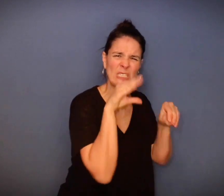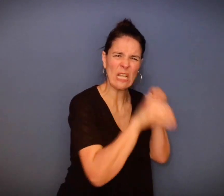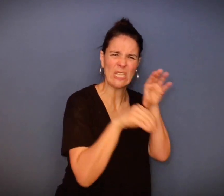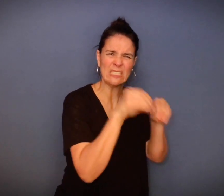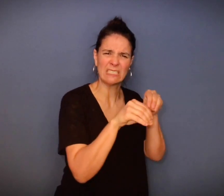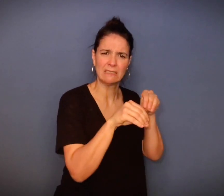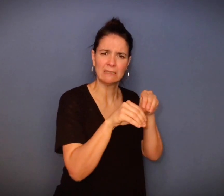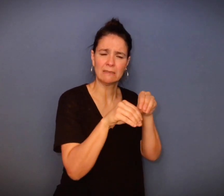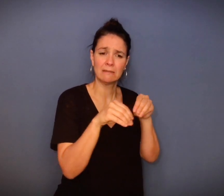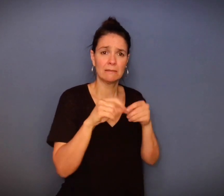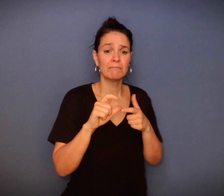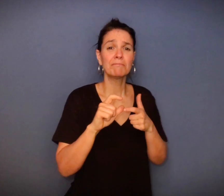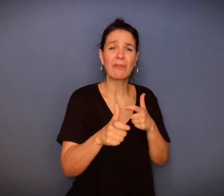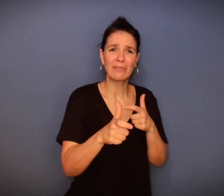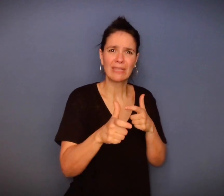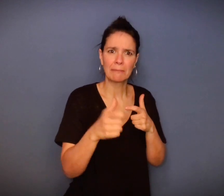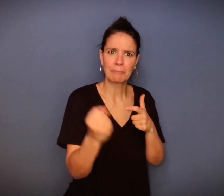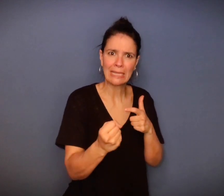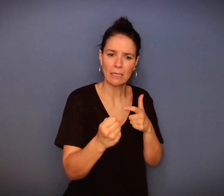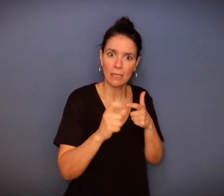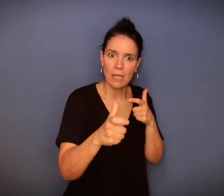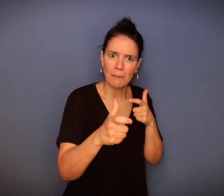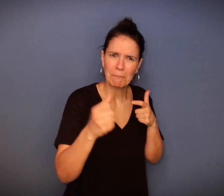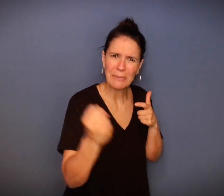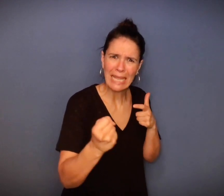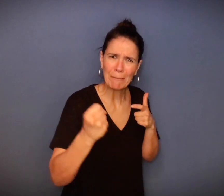Et ce fut de pire en pire ensuite.